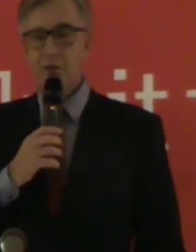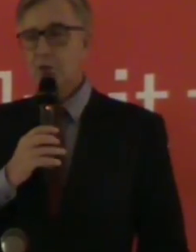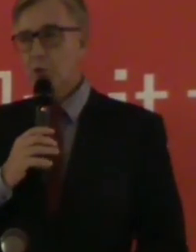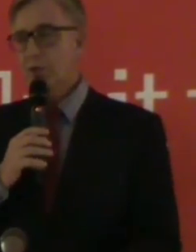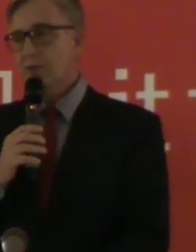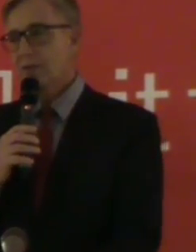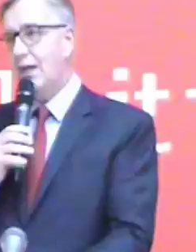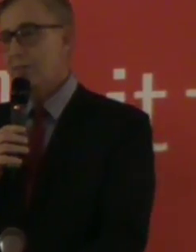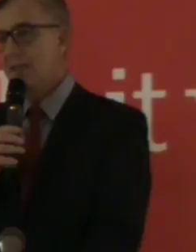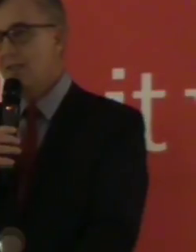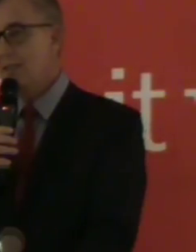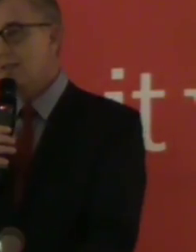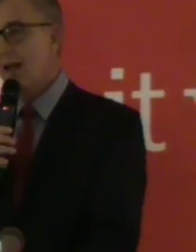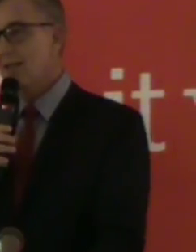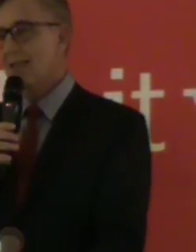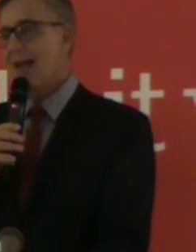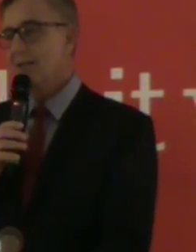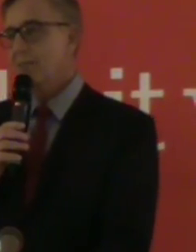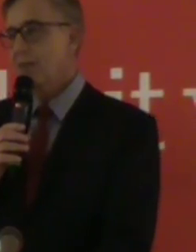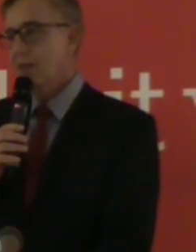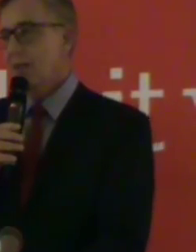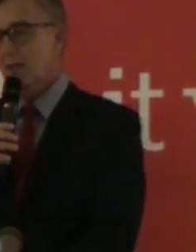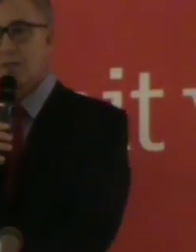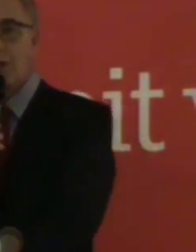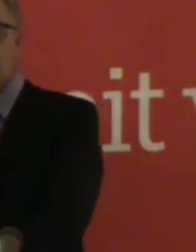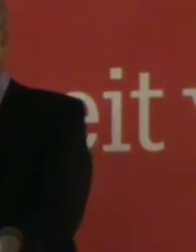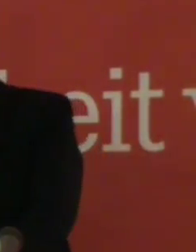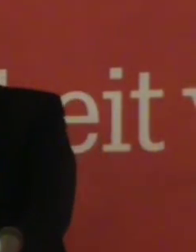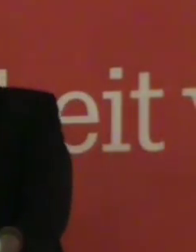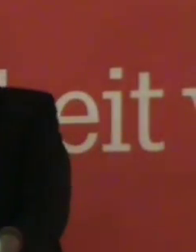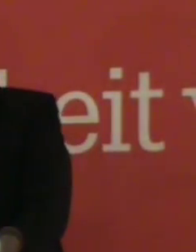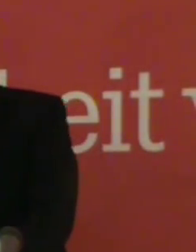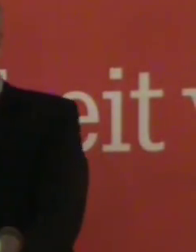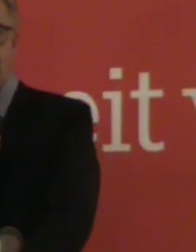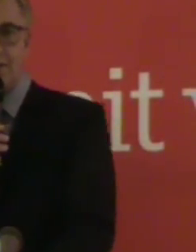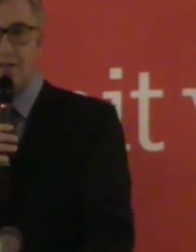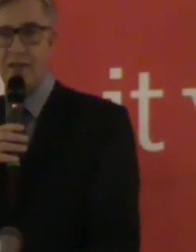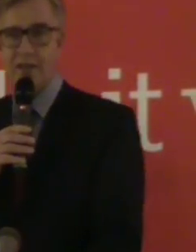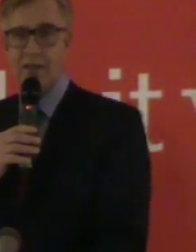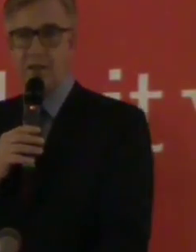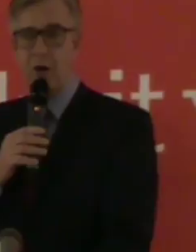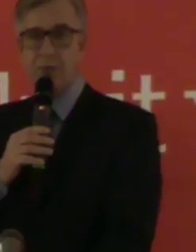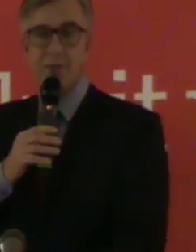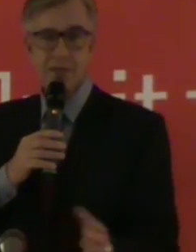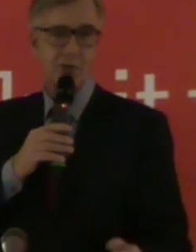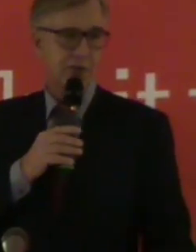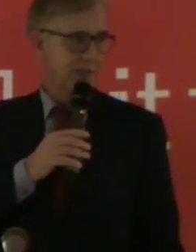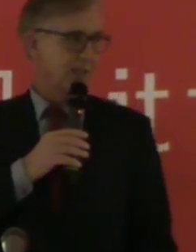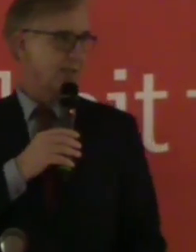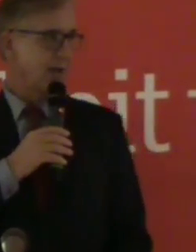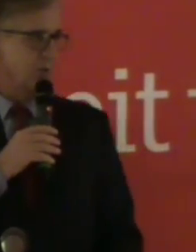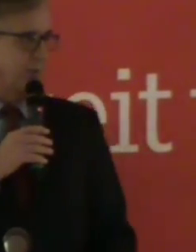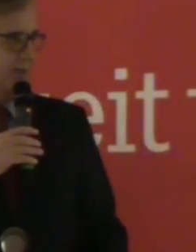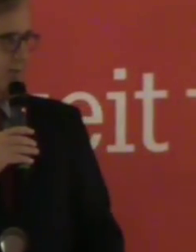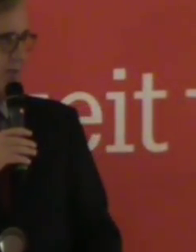will schon am Beginn dieses Jahres sagen, dass es mir ausgesprochen schwerfällt, optimistisch in